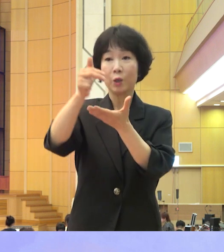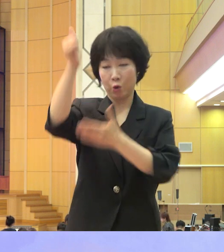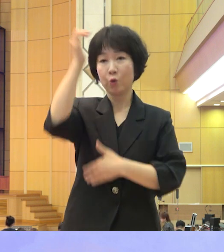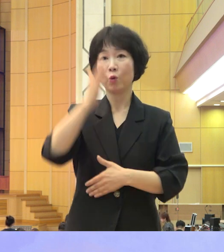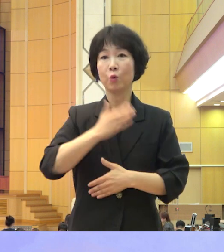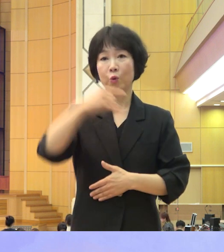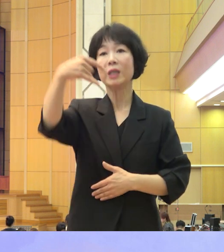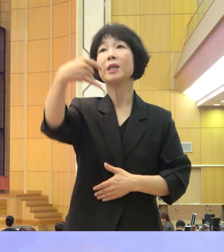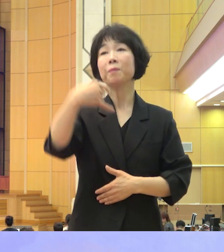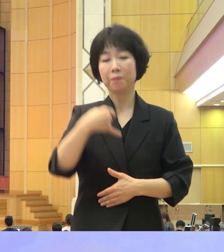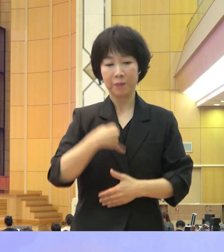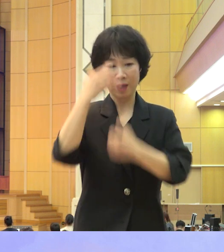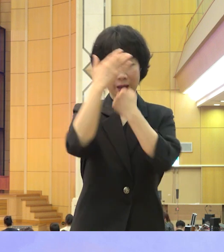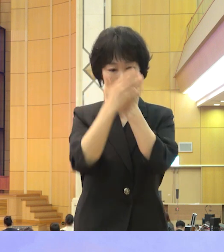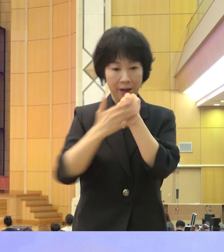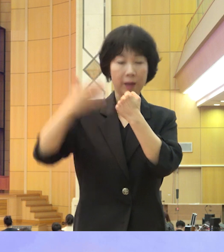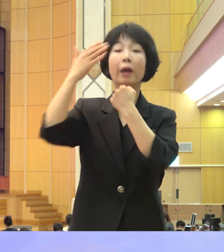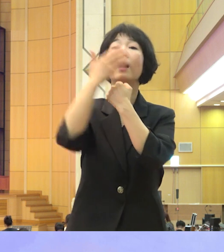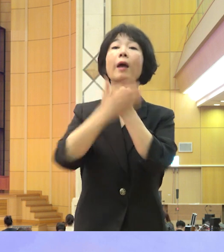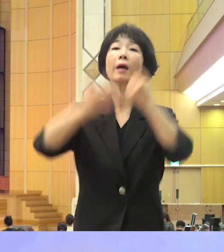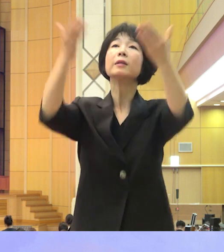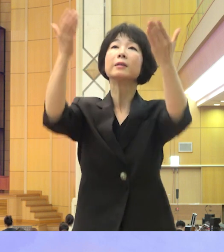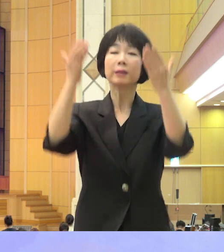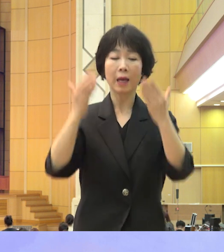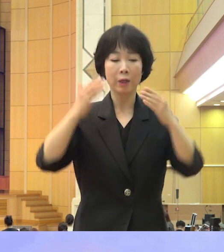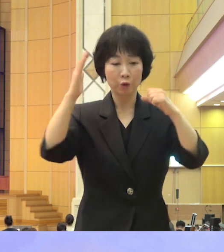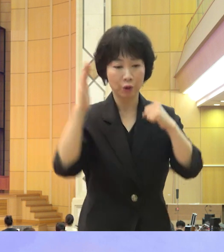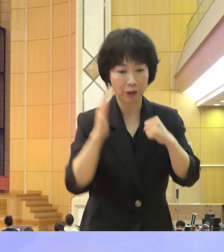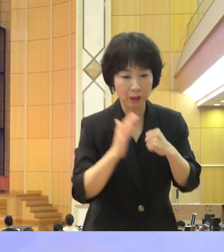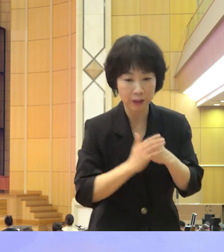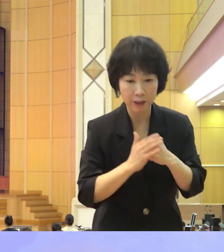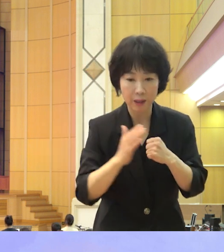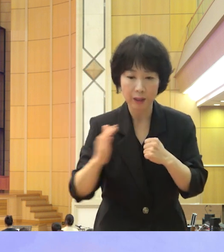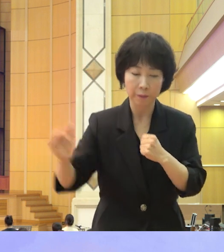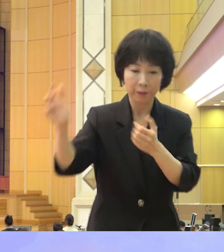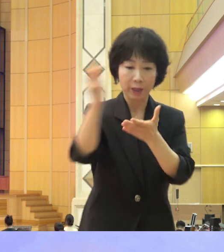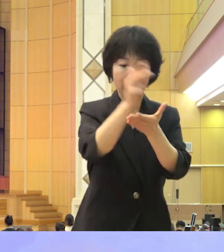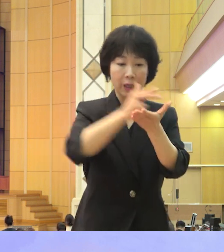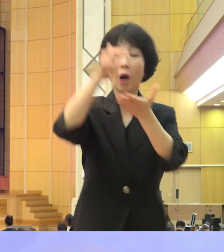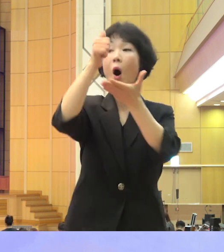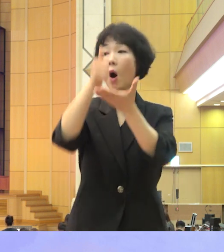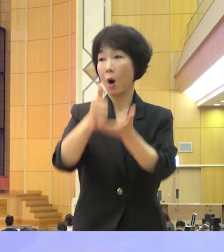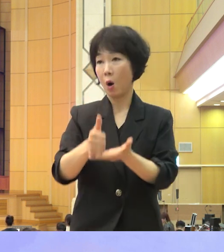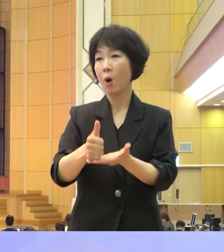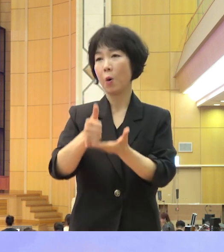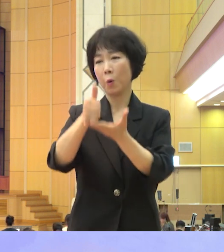샬롬 주님 내게 은혜 주시니